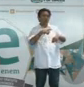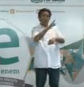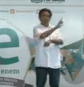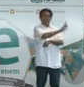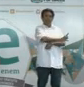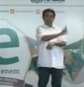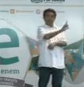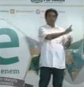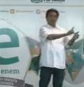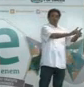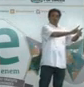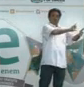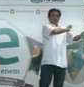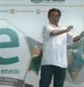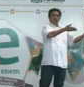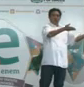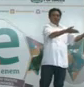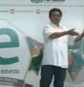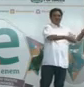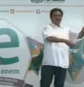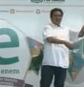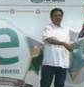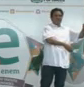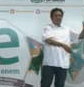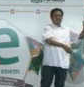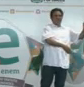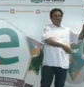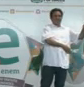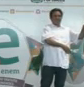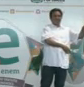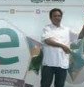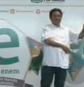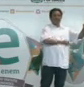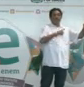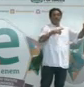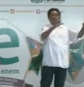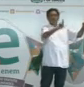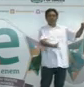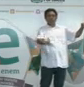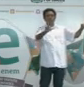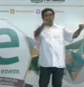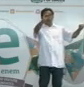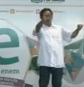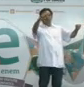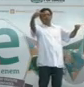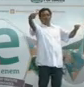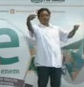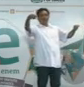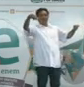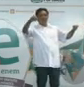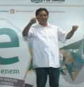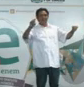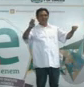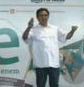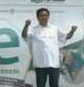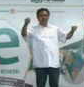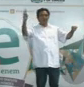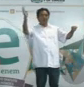literatura antes do modernismo, tá bom? E existe a literatura depois do modernismo